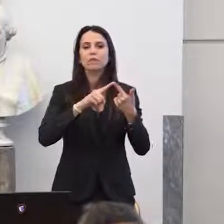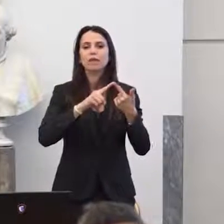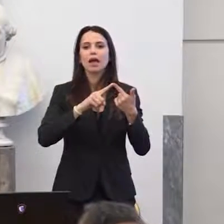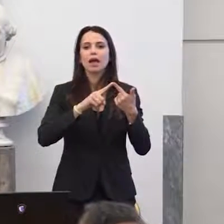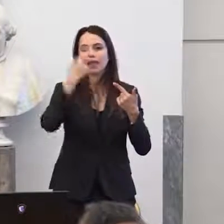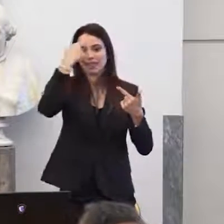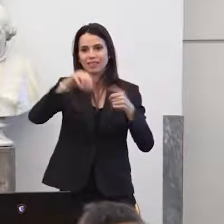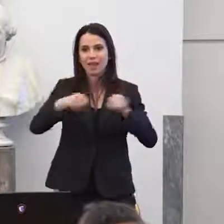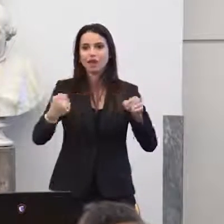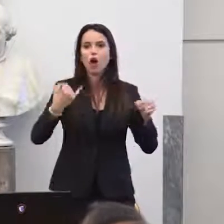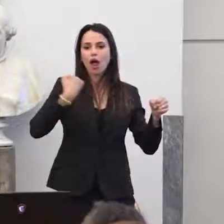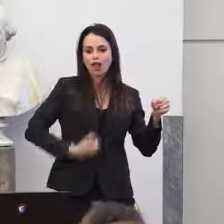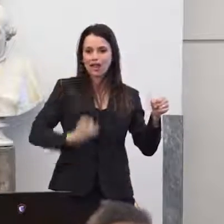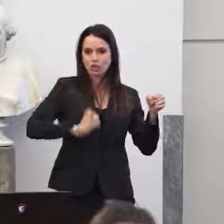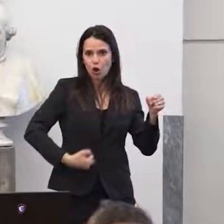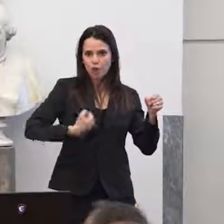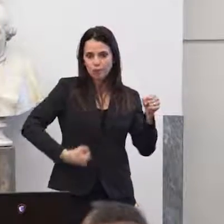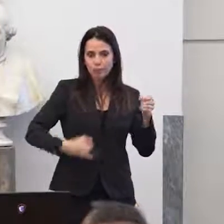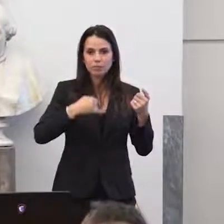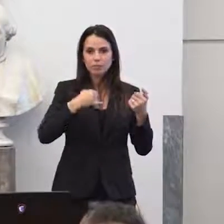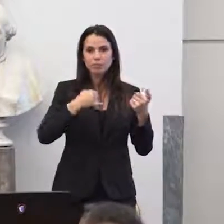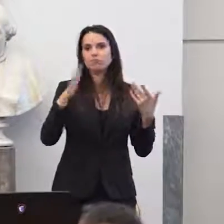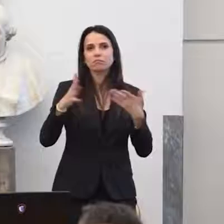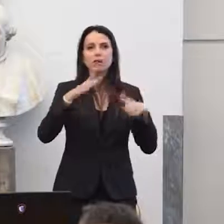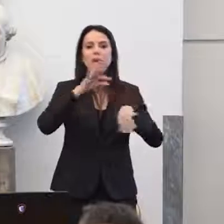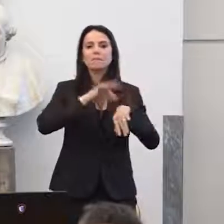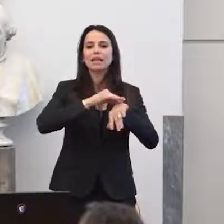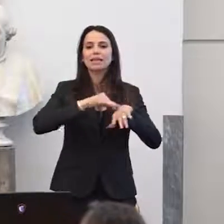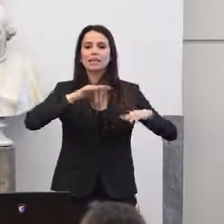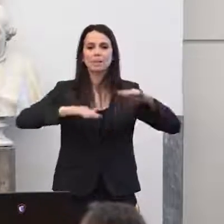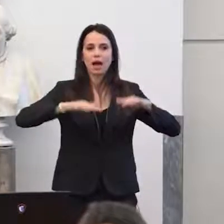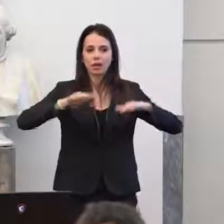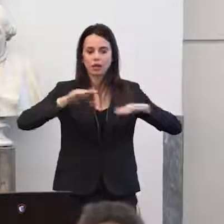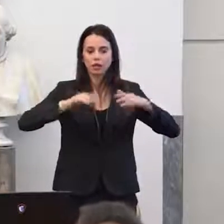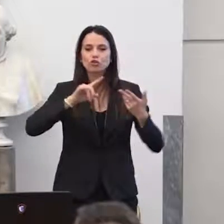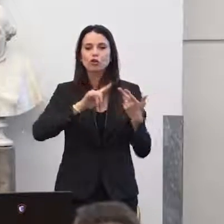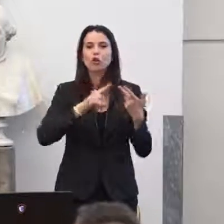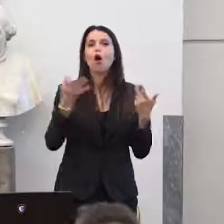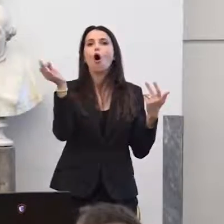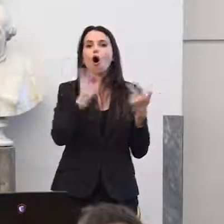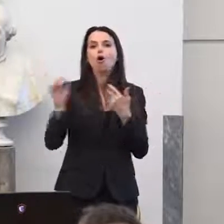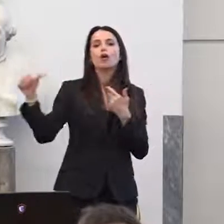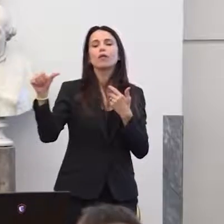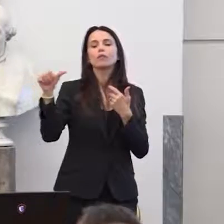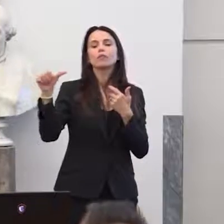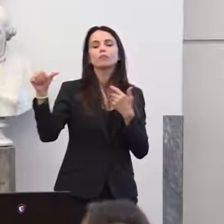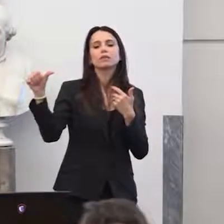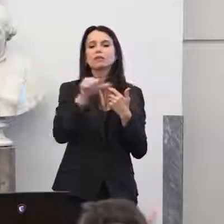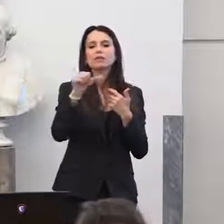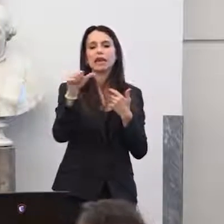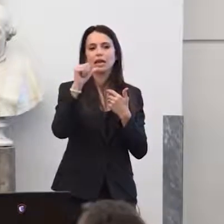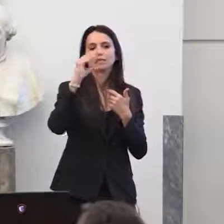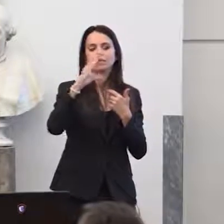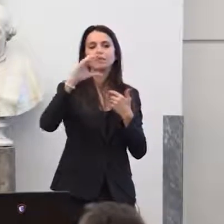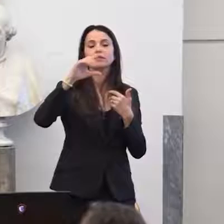spinale, malattie neurodegenerative come ad esempio la malattia di Parkinson o la sclerosi laterale amiotrofica o la sclerosi multipla. Quindi immaginate,